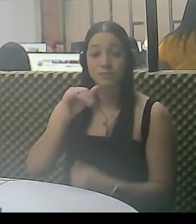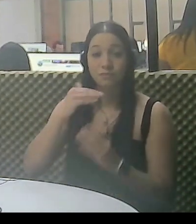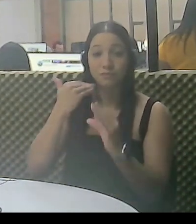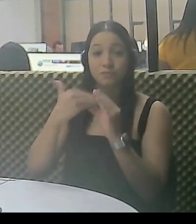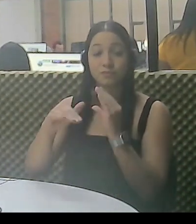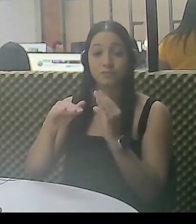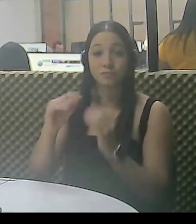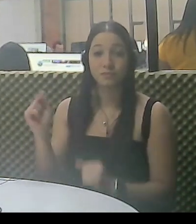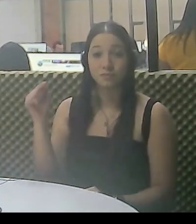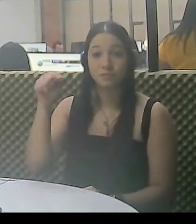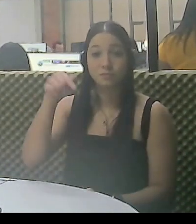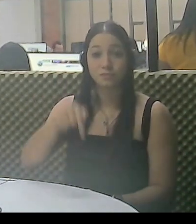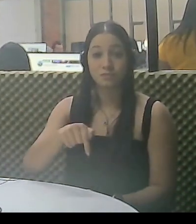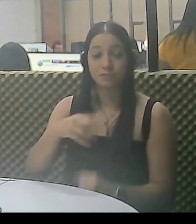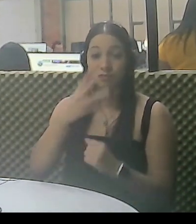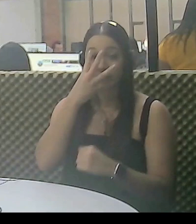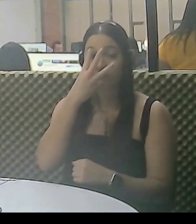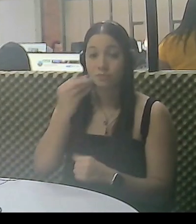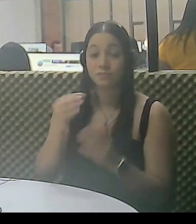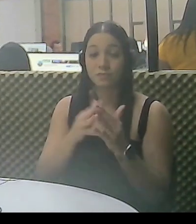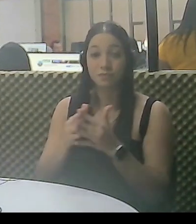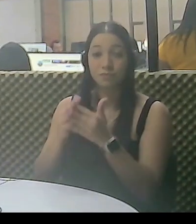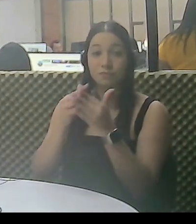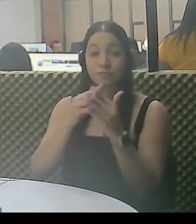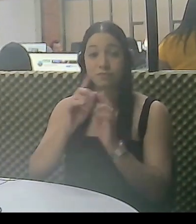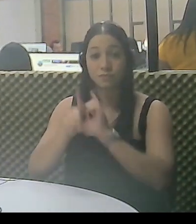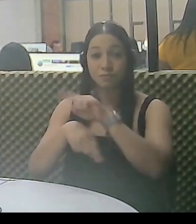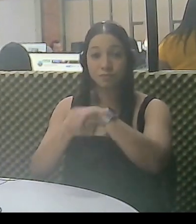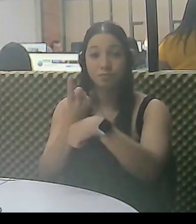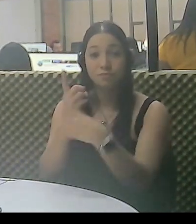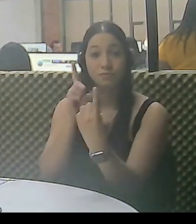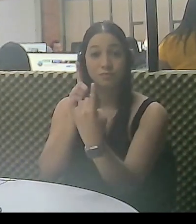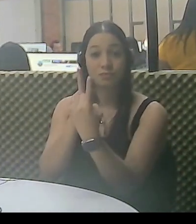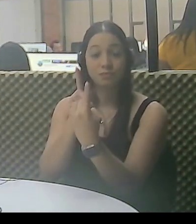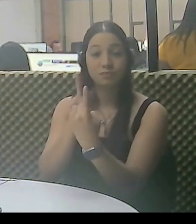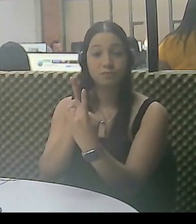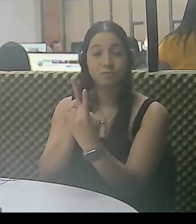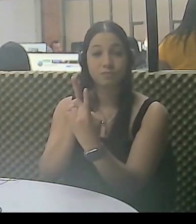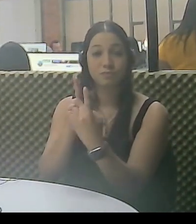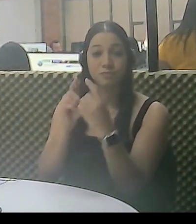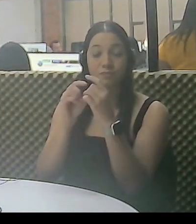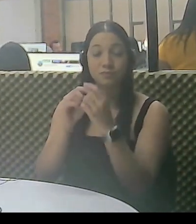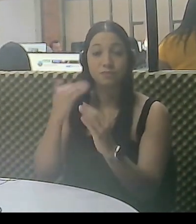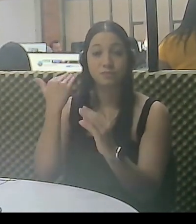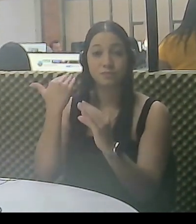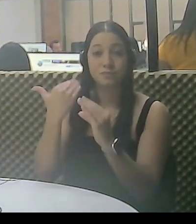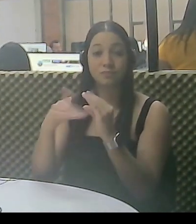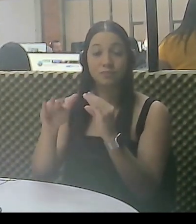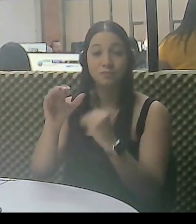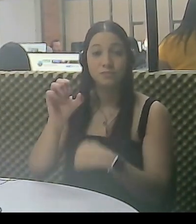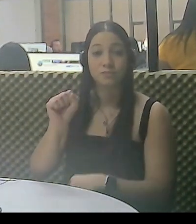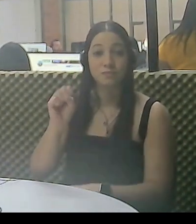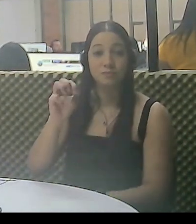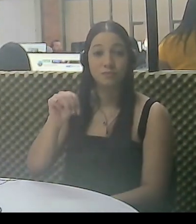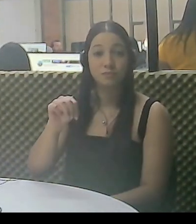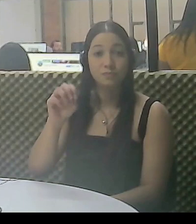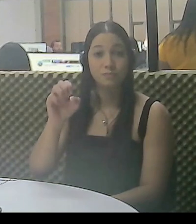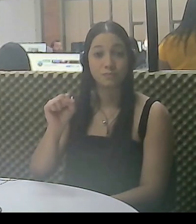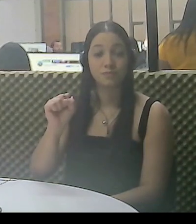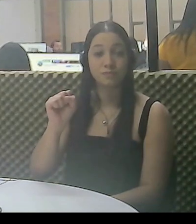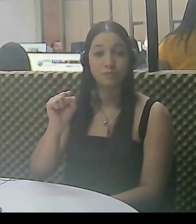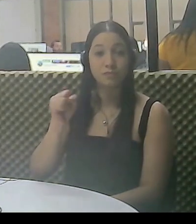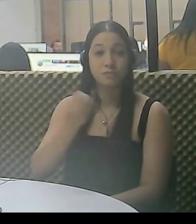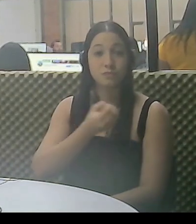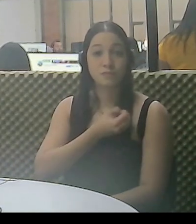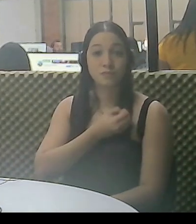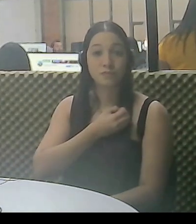notificados a comparecerem no castramóvel conforme o avanço dos atendimentos. A notificação é enviada via SMS por meio do